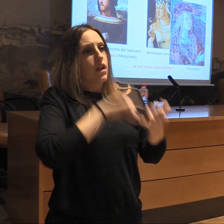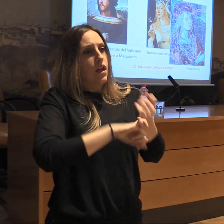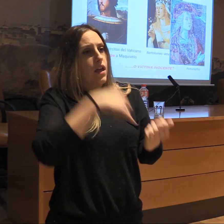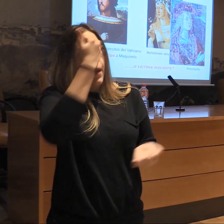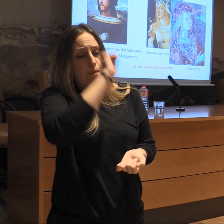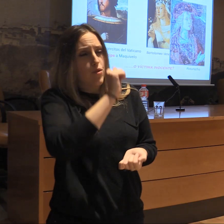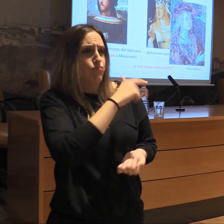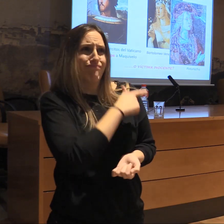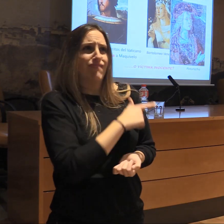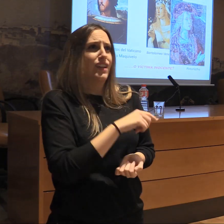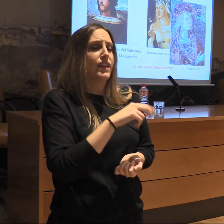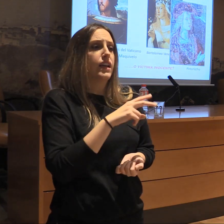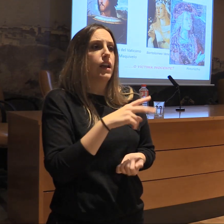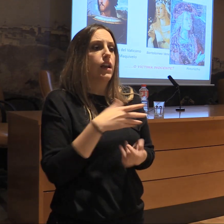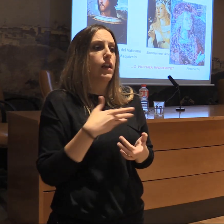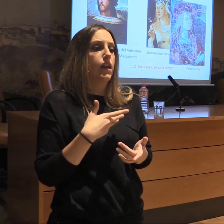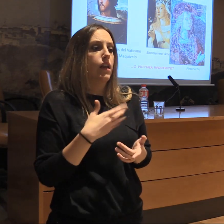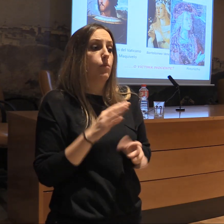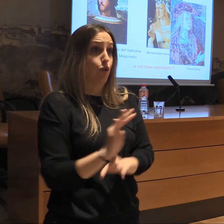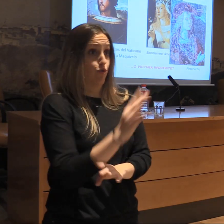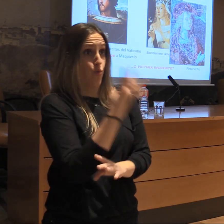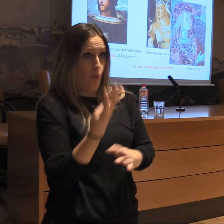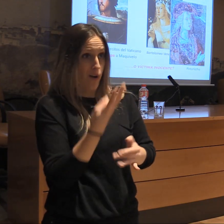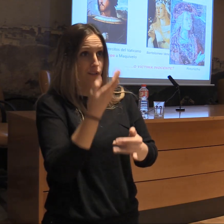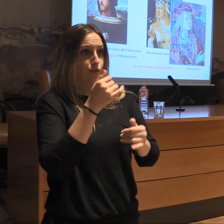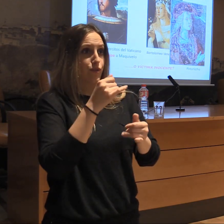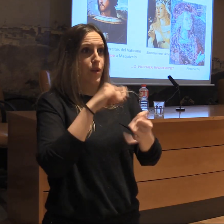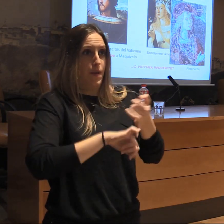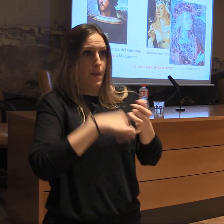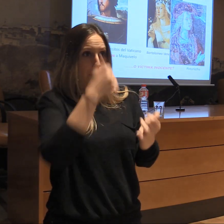fue a su cuarto esposo a Roma.